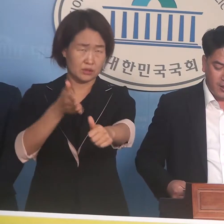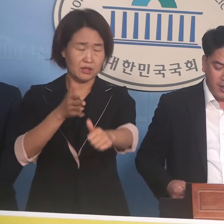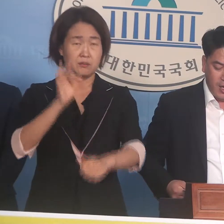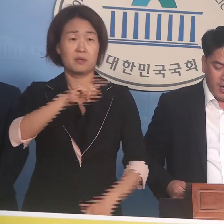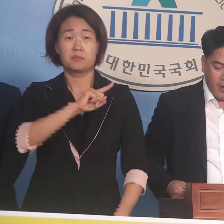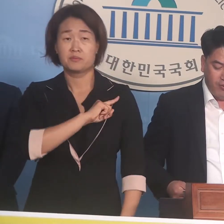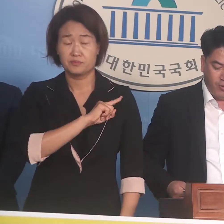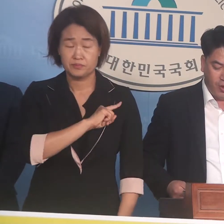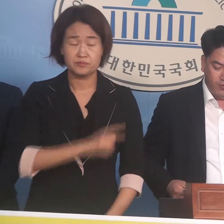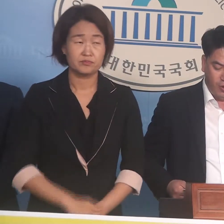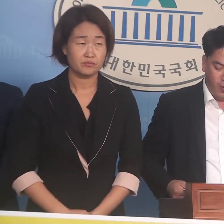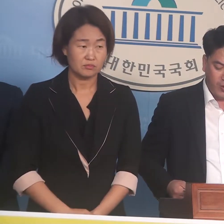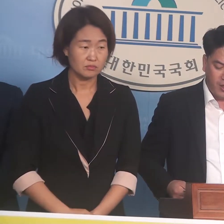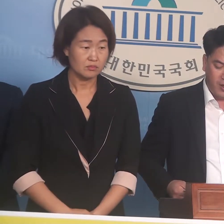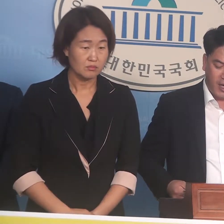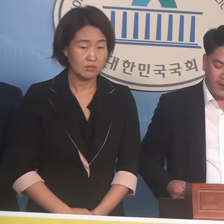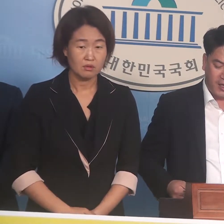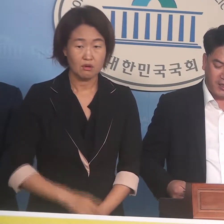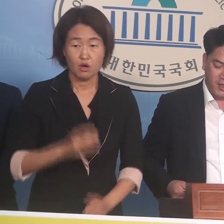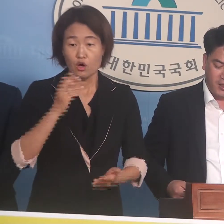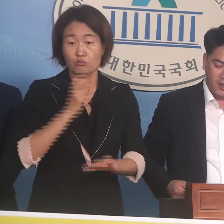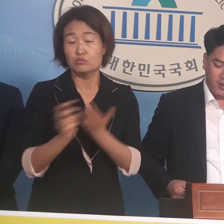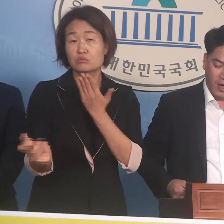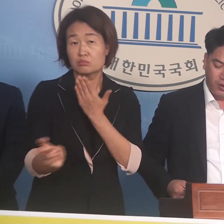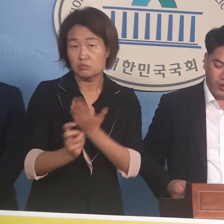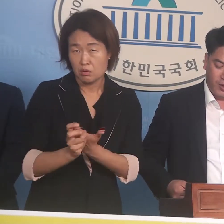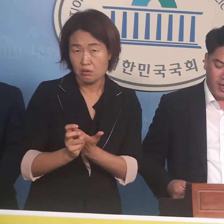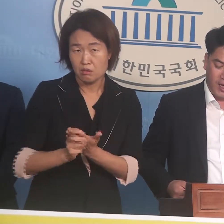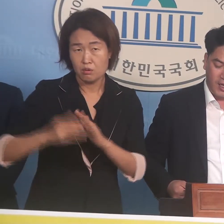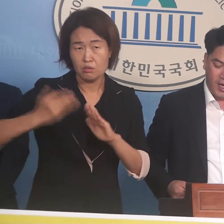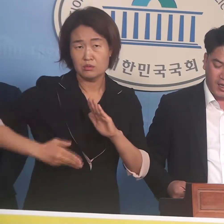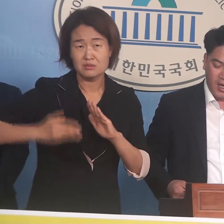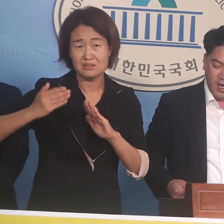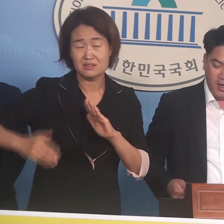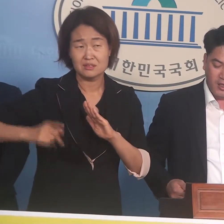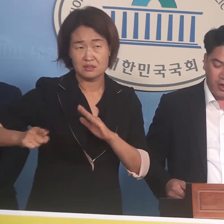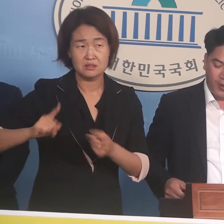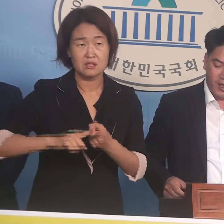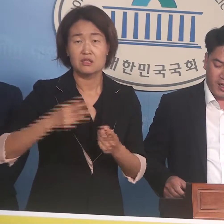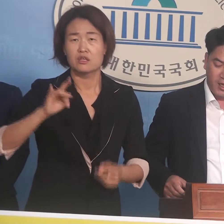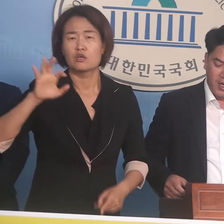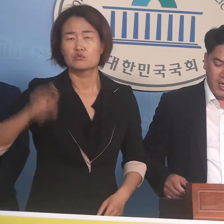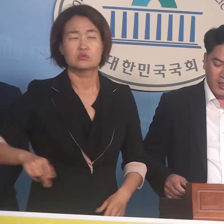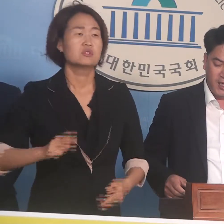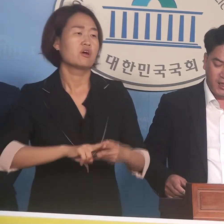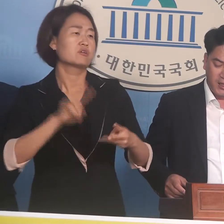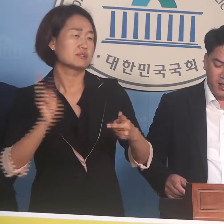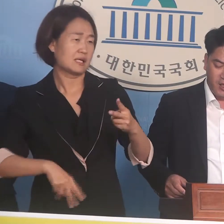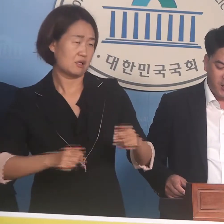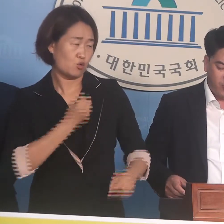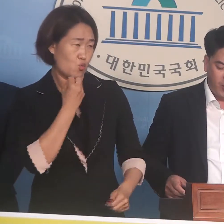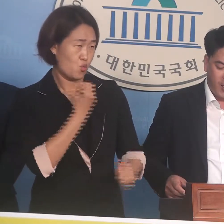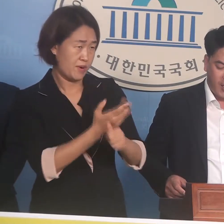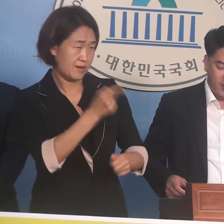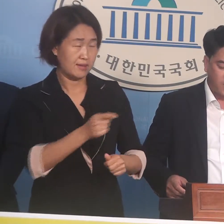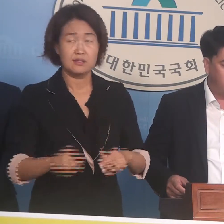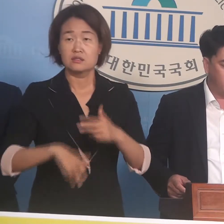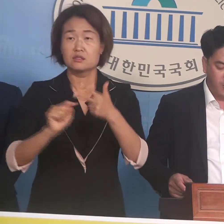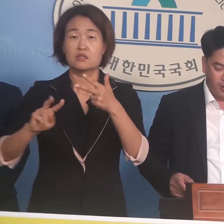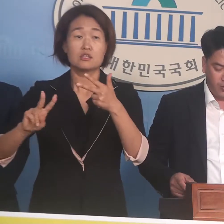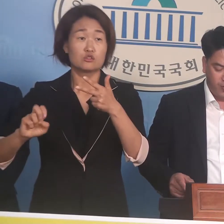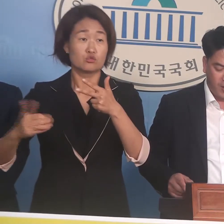우선 불공정 거래가 밝혀진 대우조선 해양에 대한 형사고발을 지난 7월